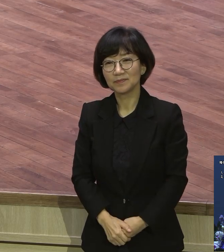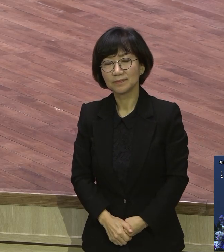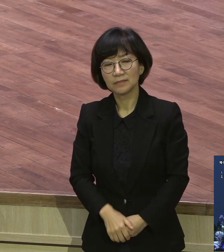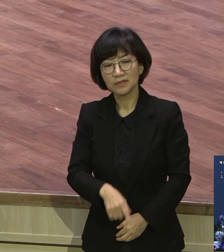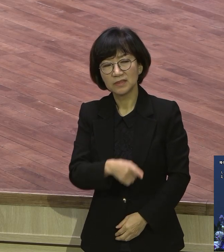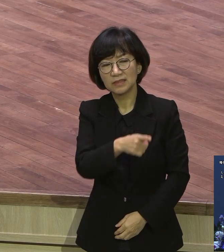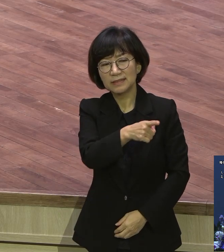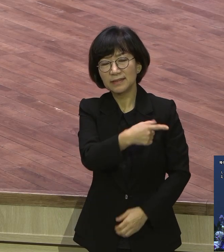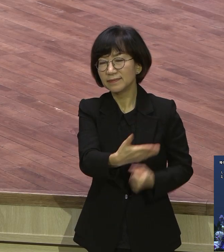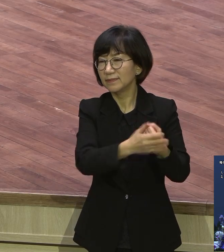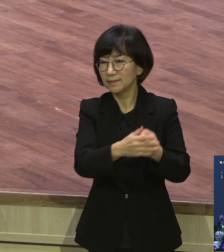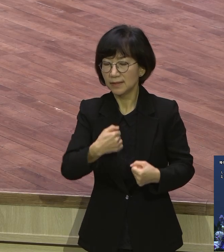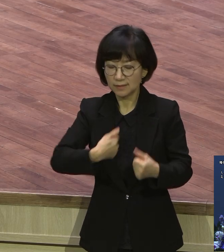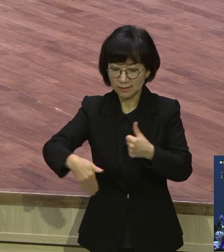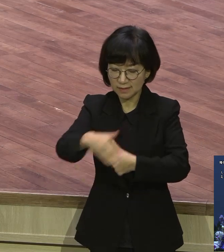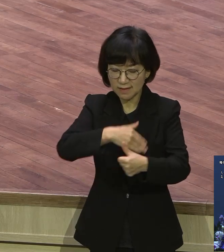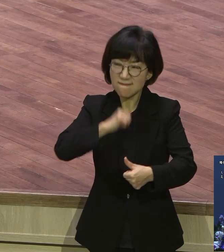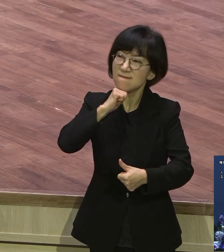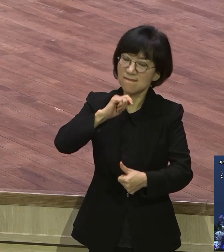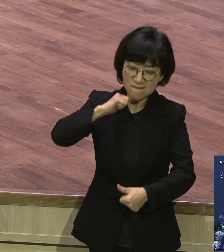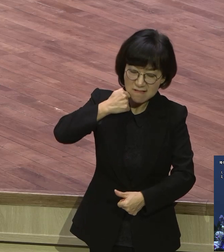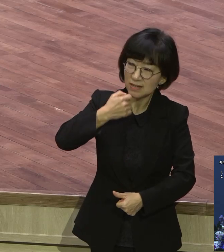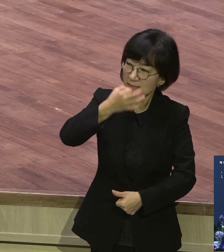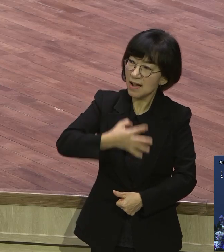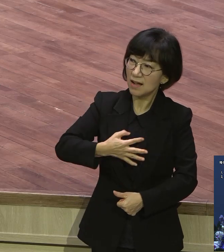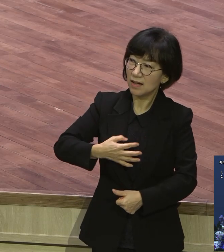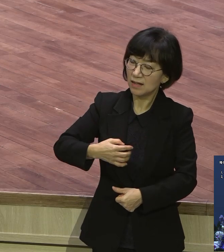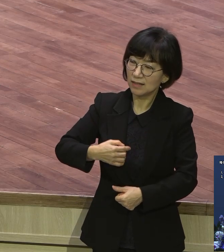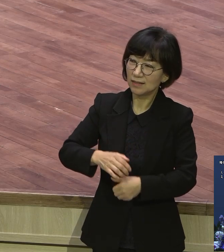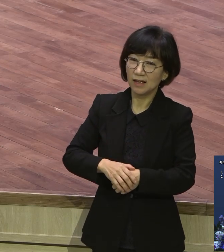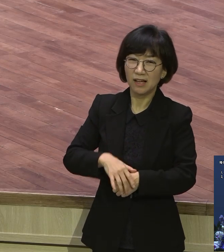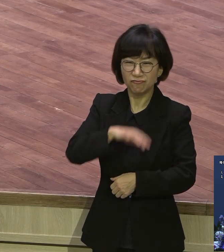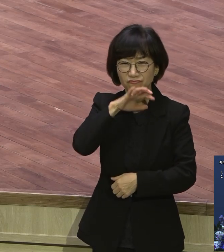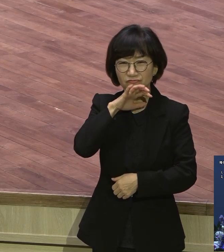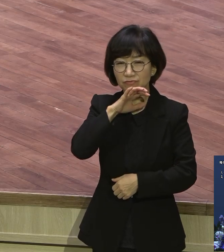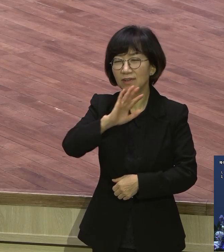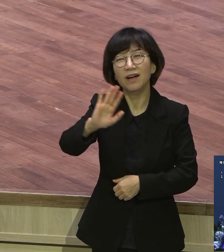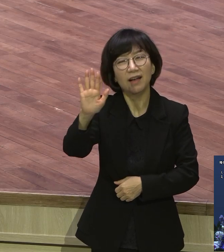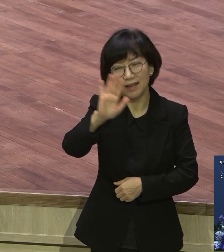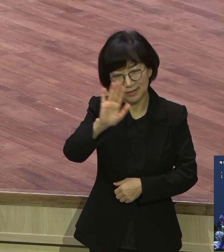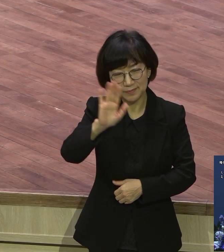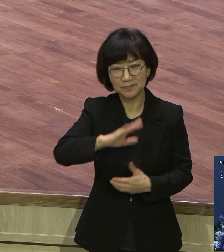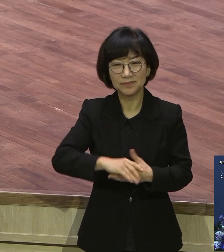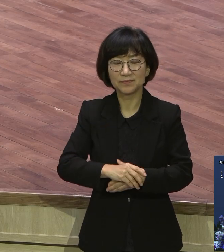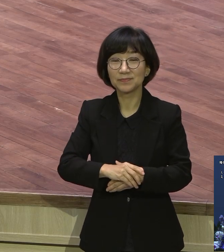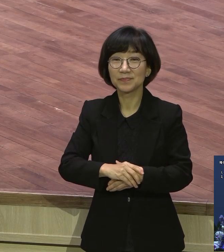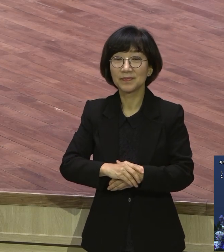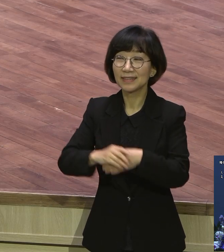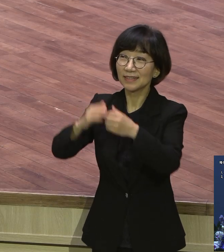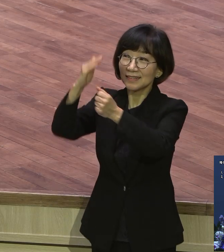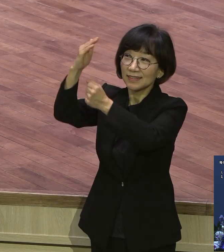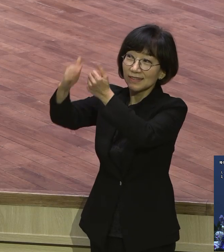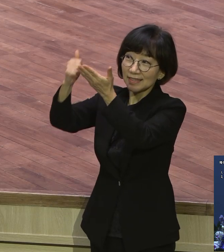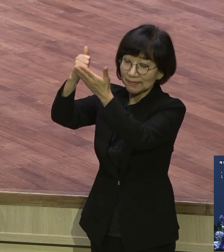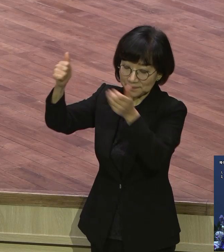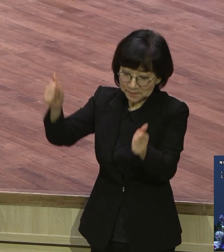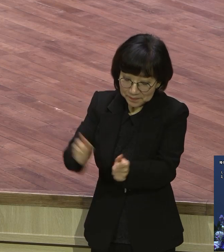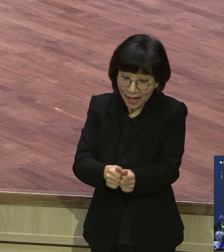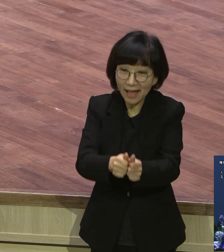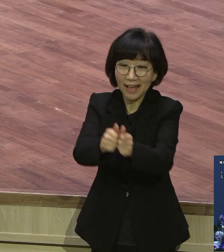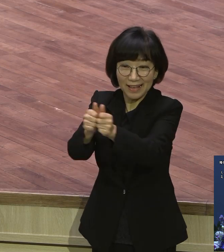나는 내 환경이 이래서 목사님 내 환경이 되어 보세요 아니에요 전혀 아니에요 하나님과 동행하는 자